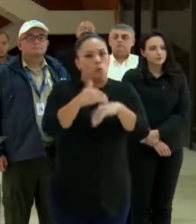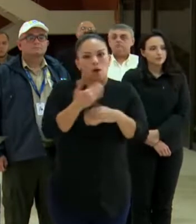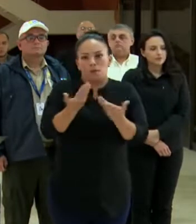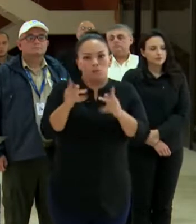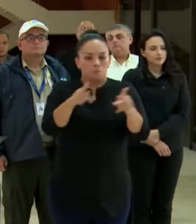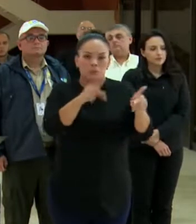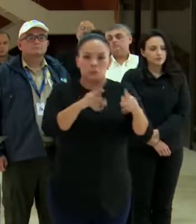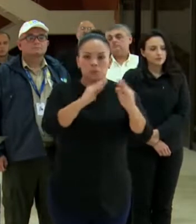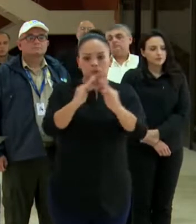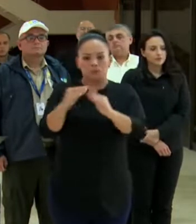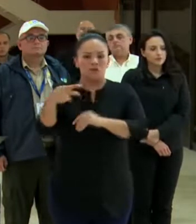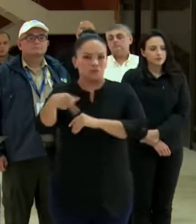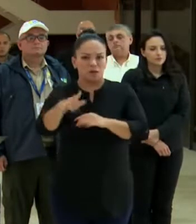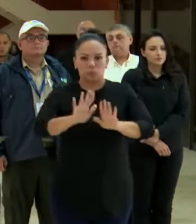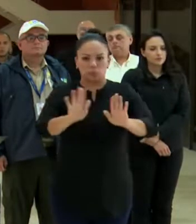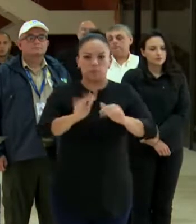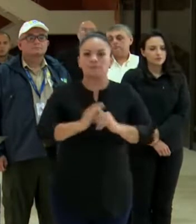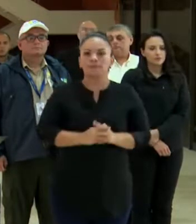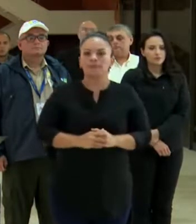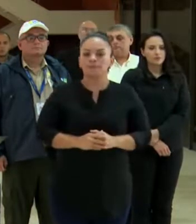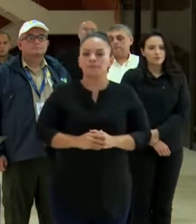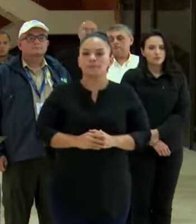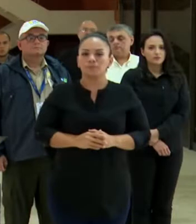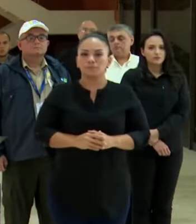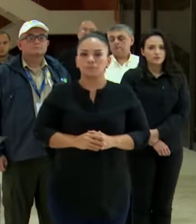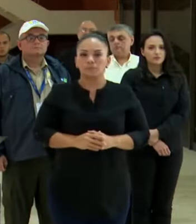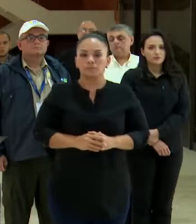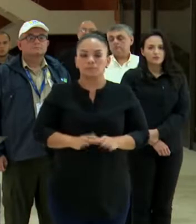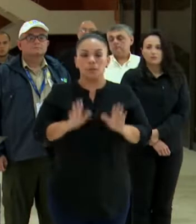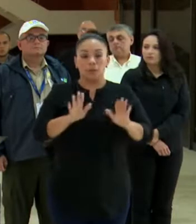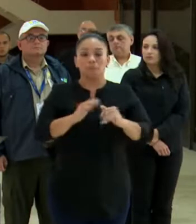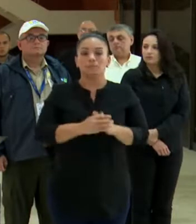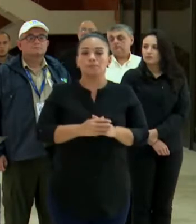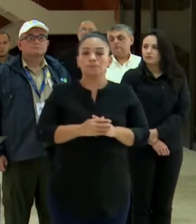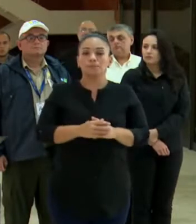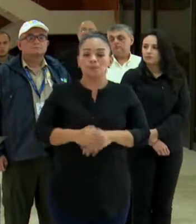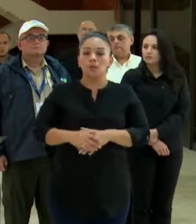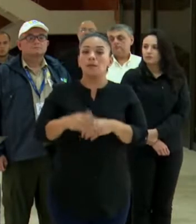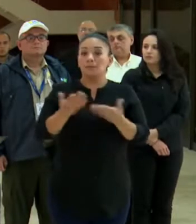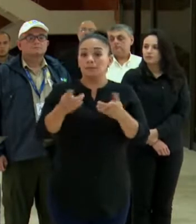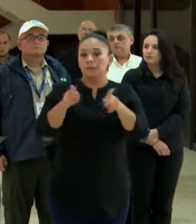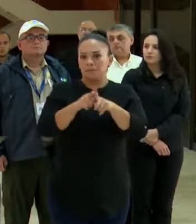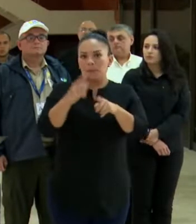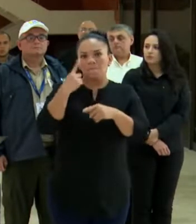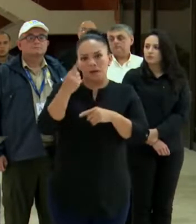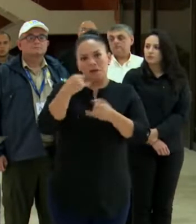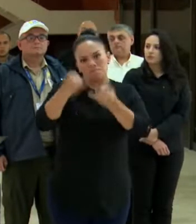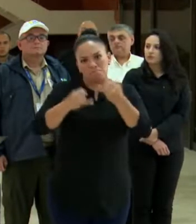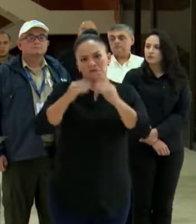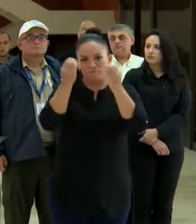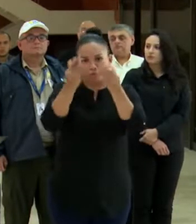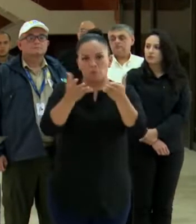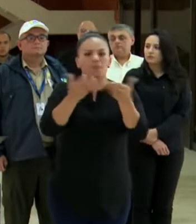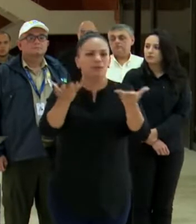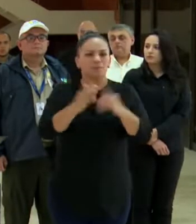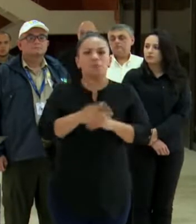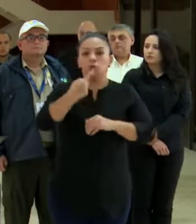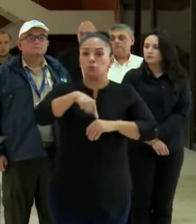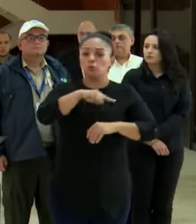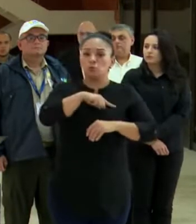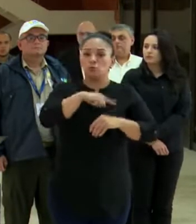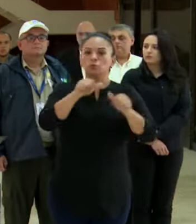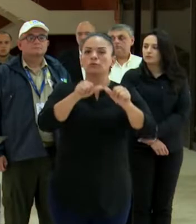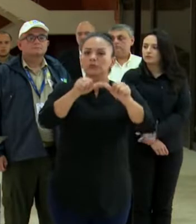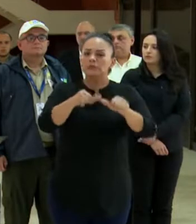riesgo. Y para concluir con el informe de la Comisión Nacional de Emergencias, mantenemos